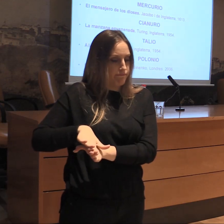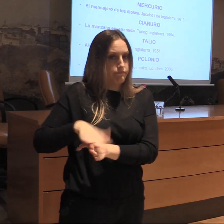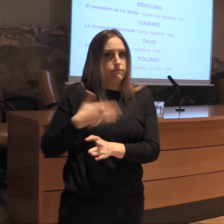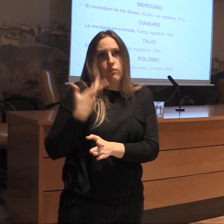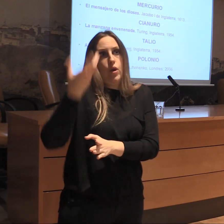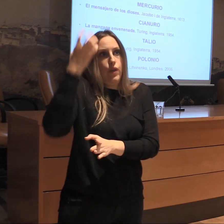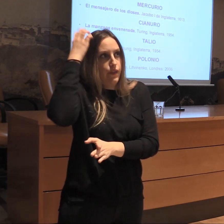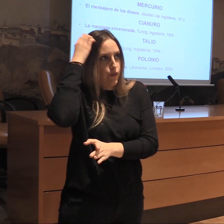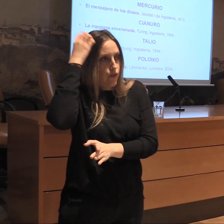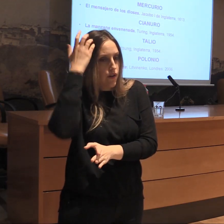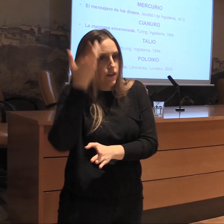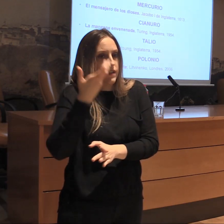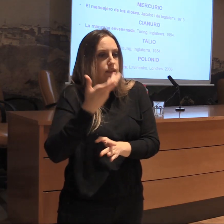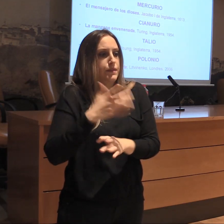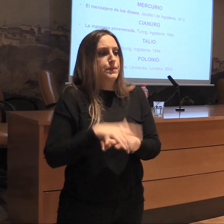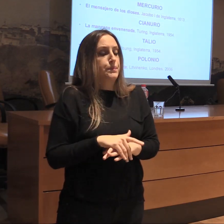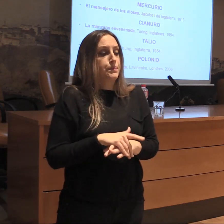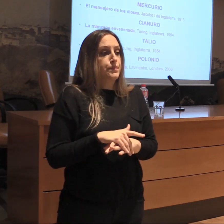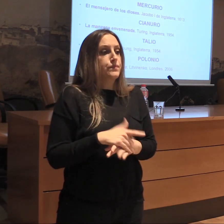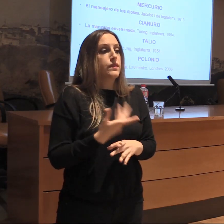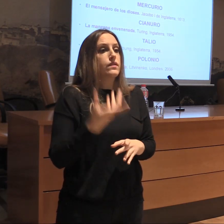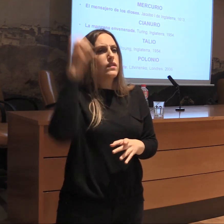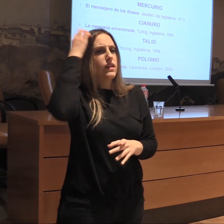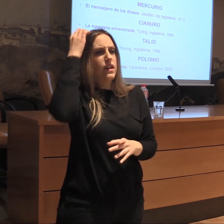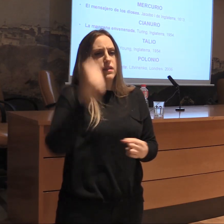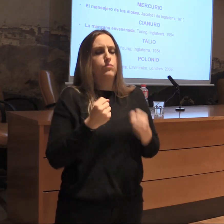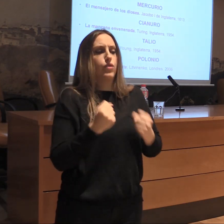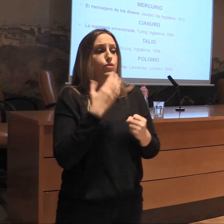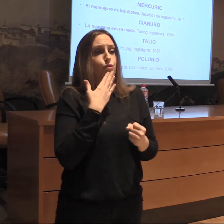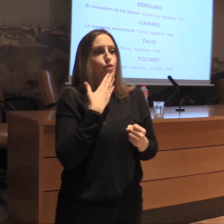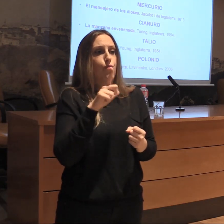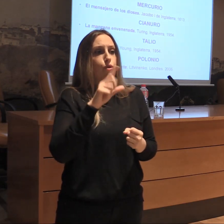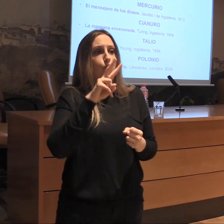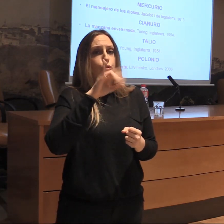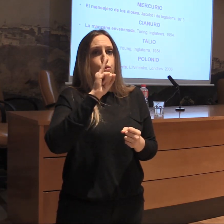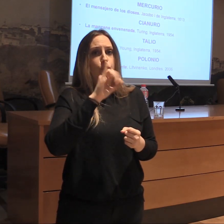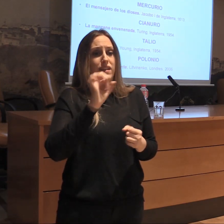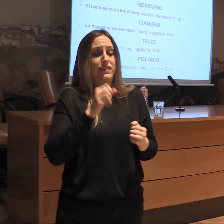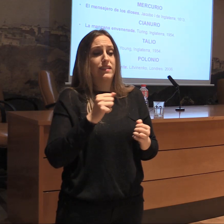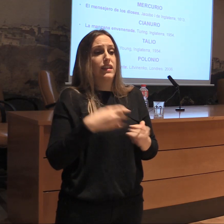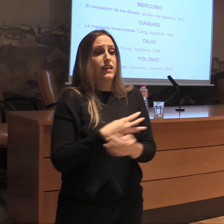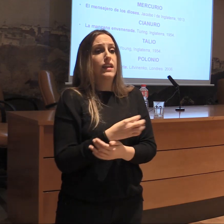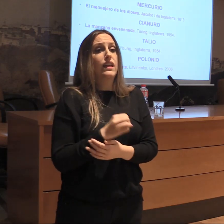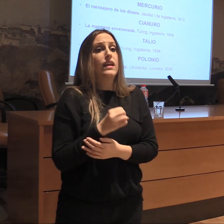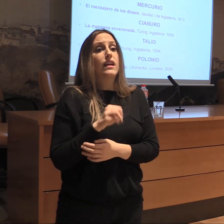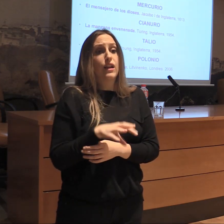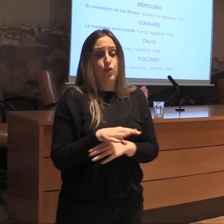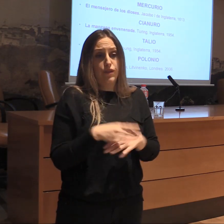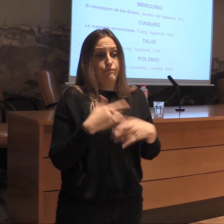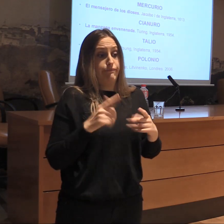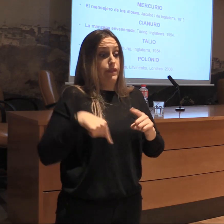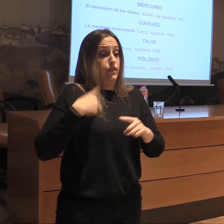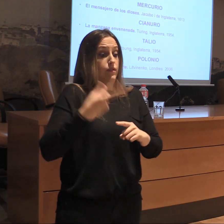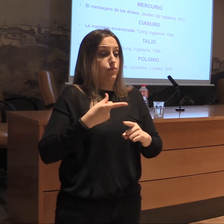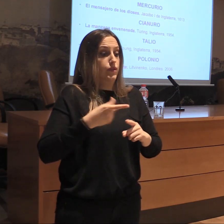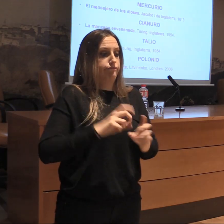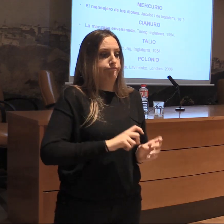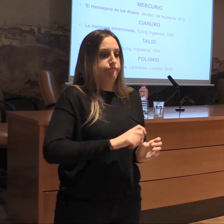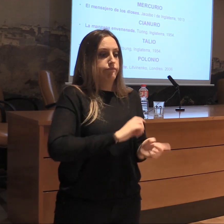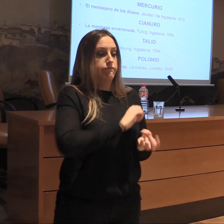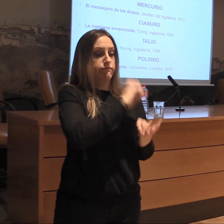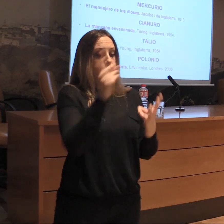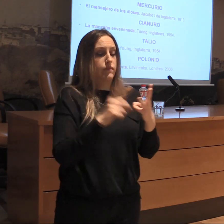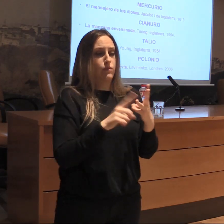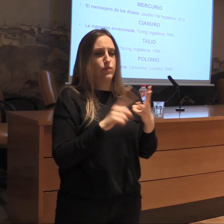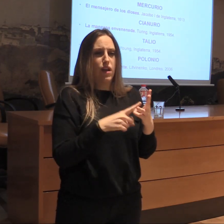de monarcas tan poderosos como Luis XIV, y nos vamos a ir a unas casas particulares y a unas señoras que tenían